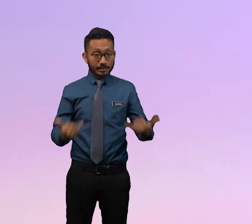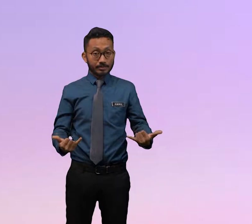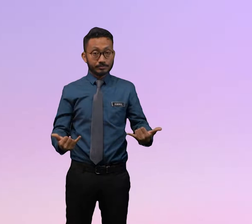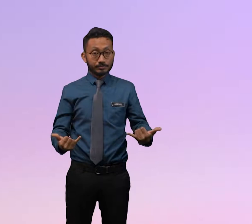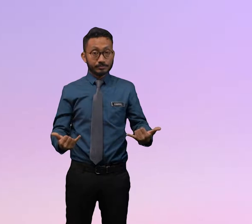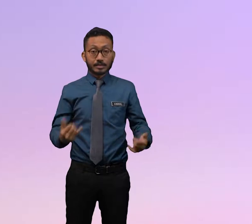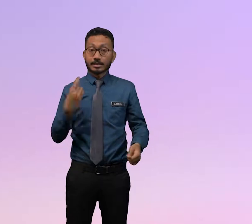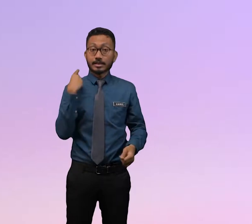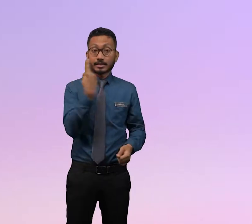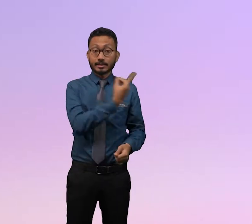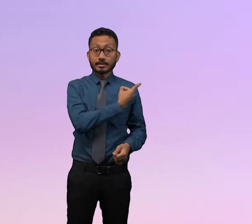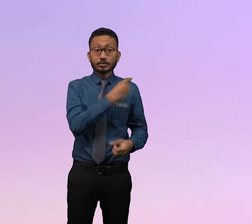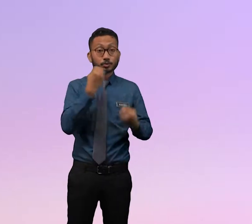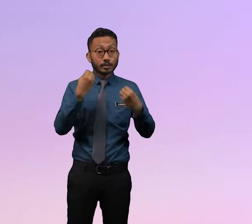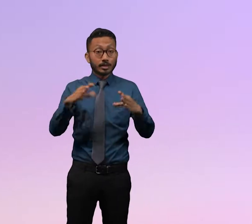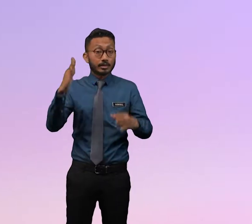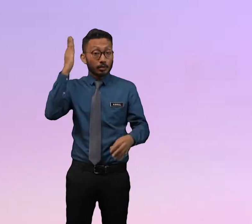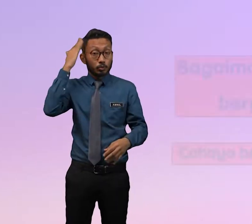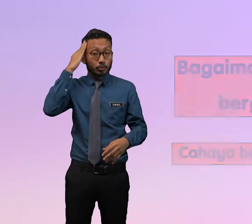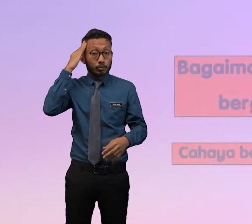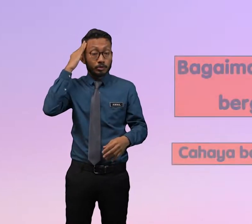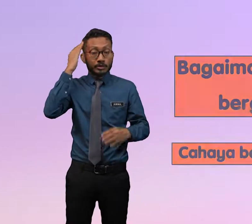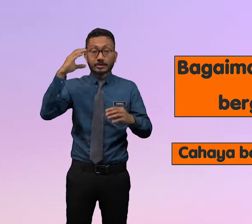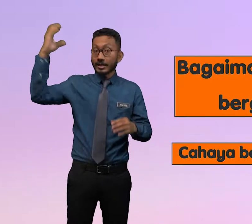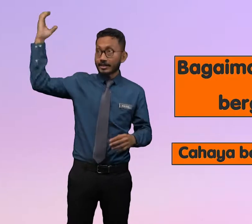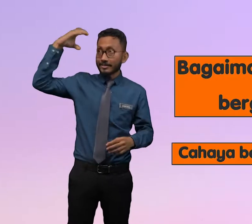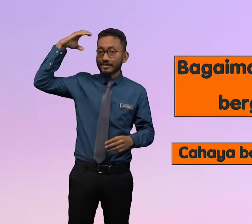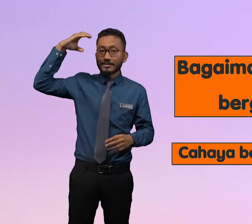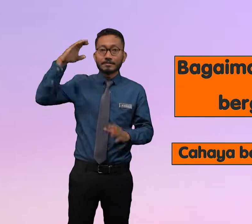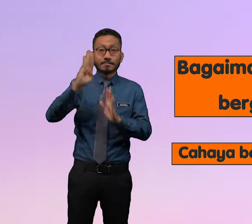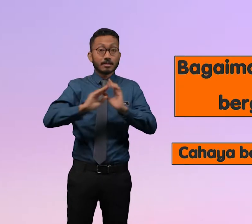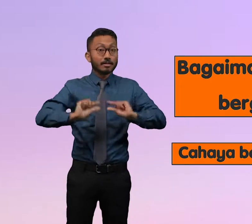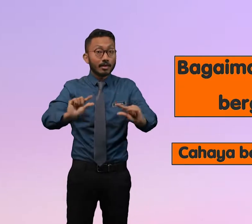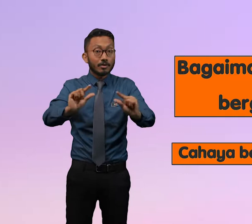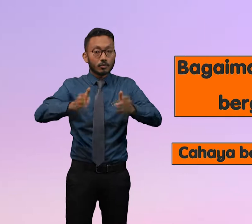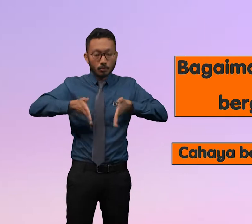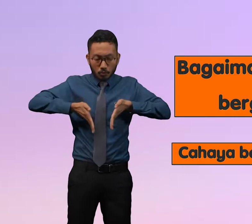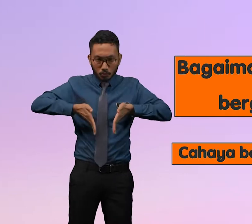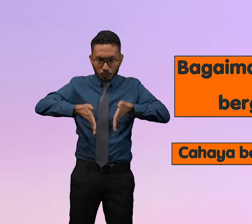Sekarang kita sudah tahu cahaya bergerak dulu.